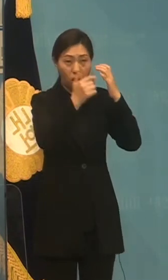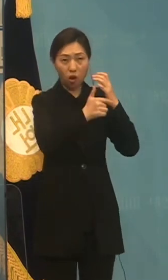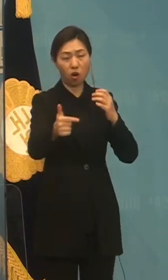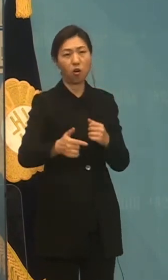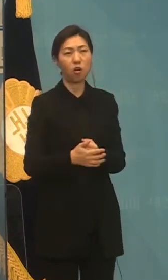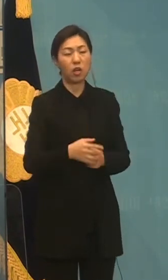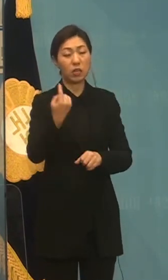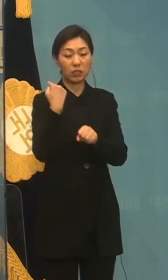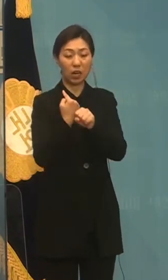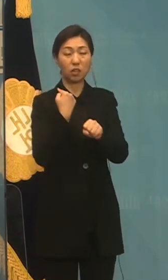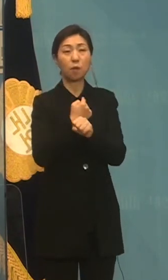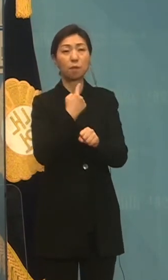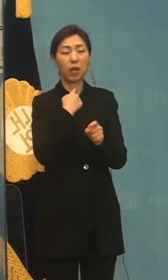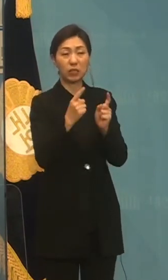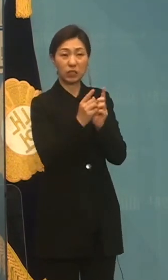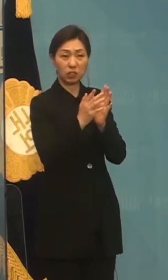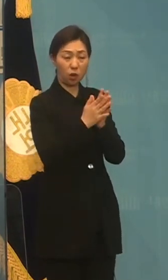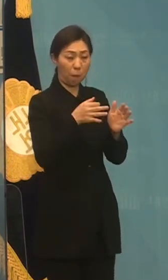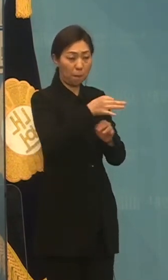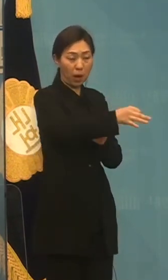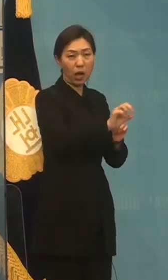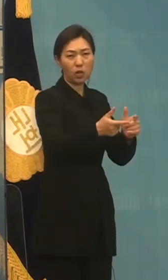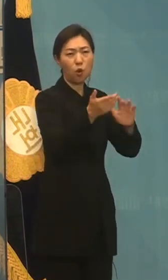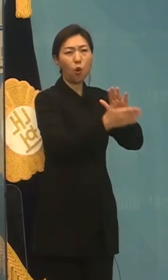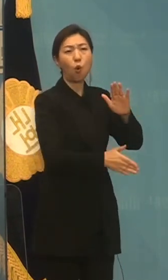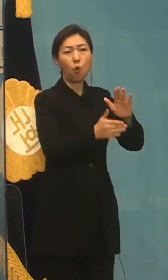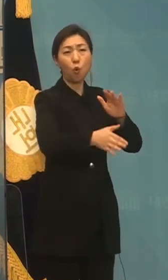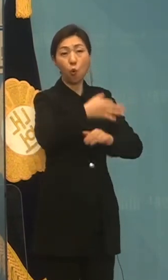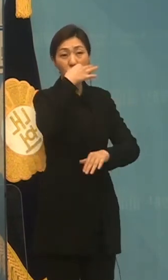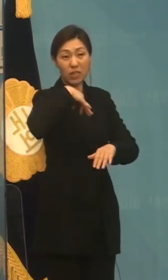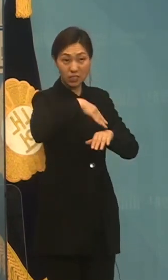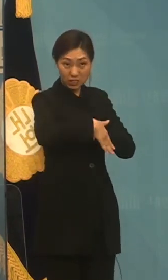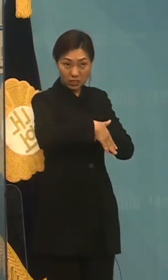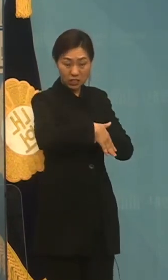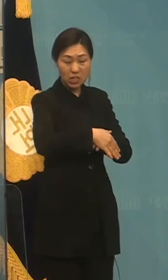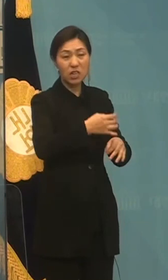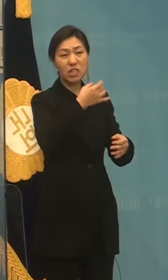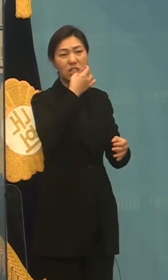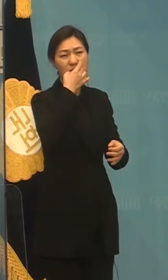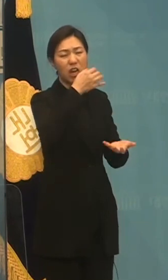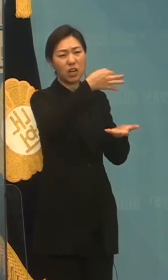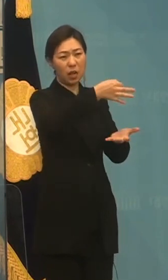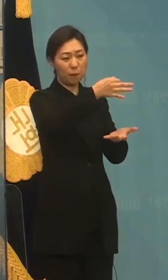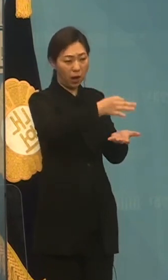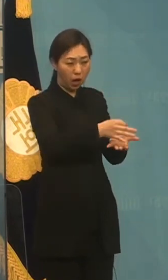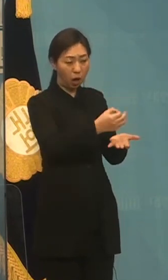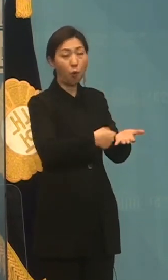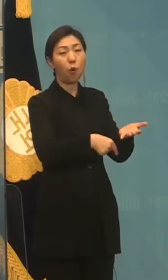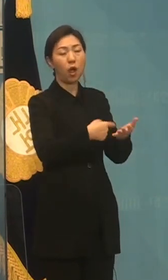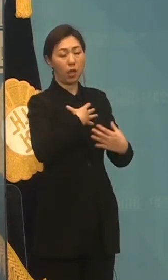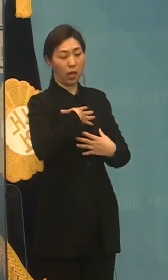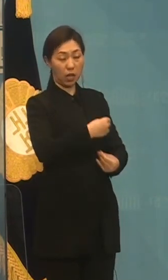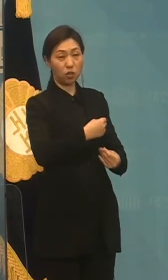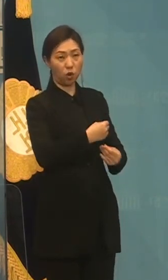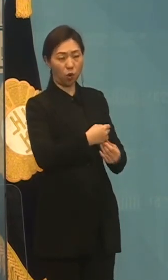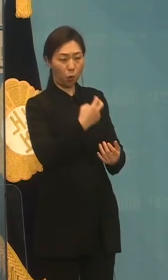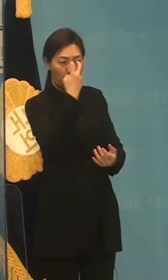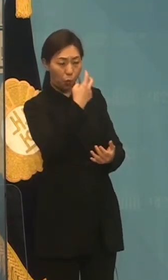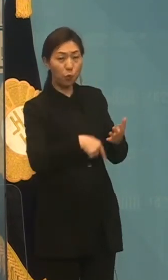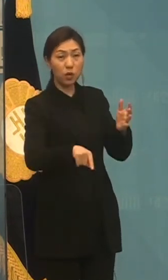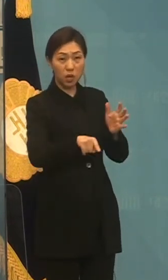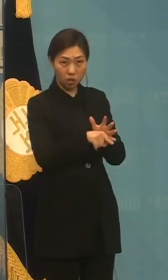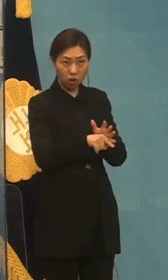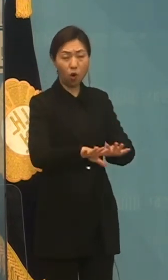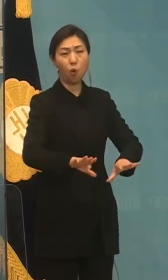제도를 폐기하고 공익형 직불제 제도를 도입하면서 쌀값 안정을 위해 미국의 과잉 생산 등으로 해당